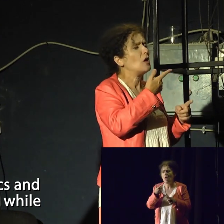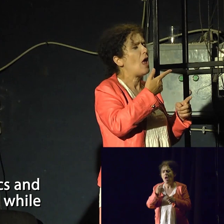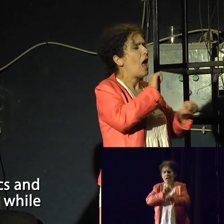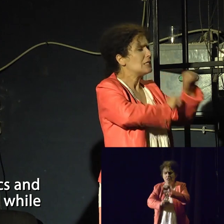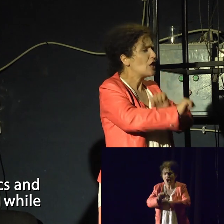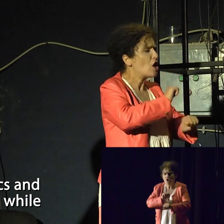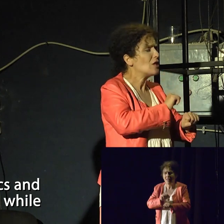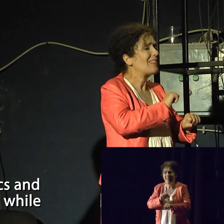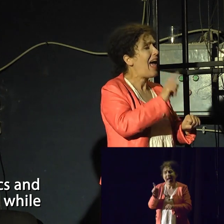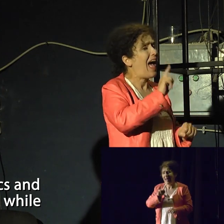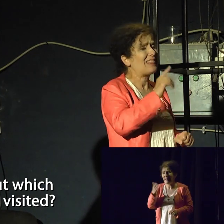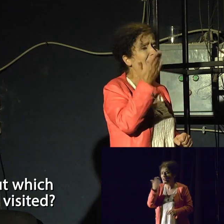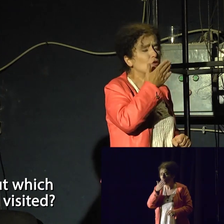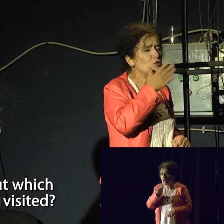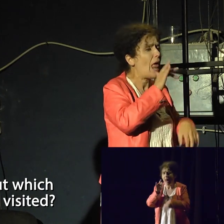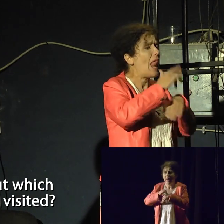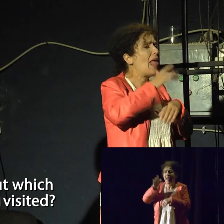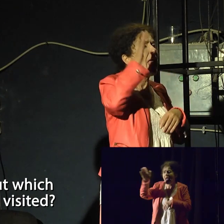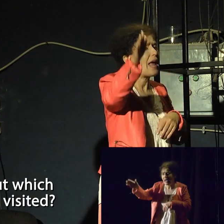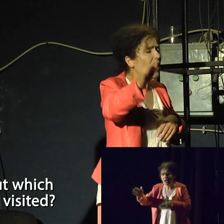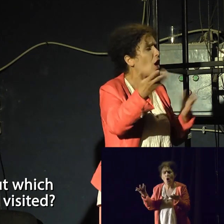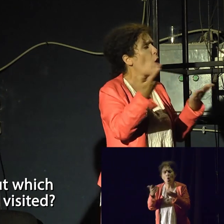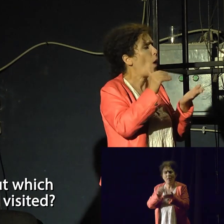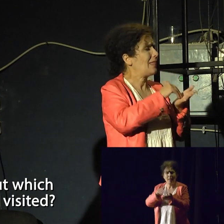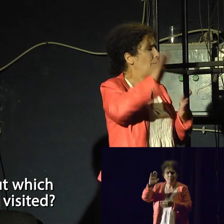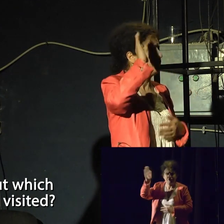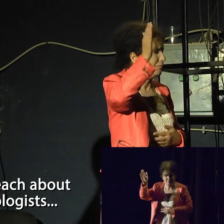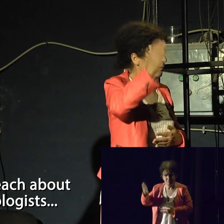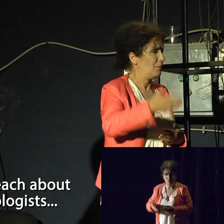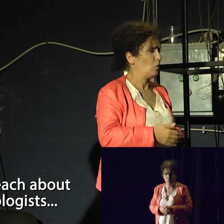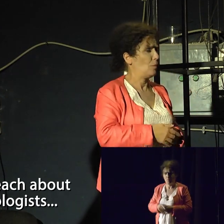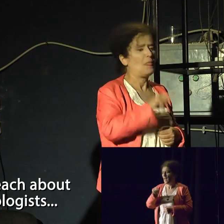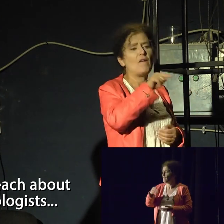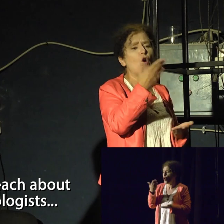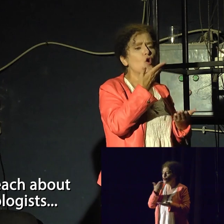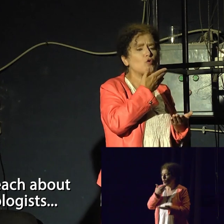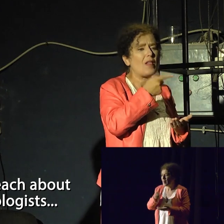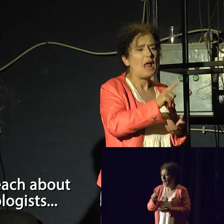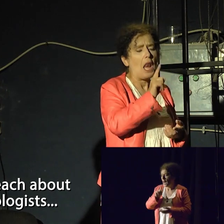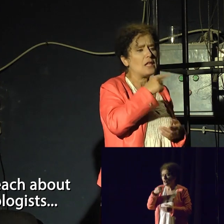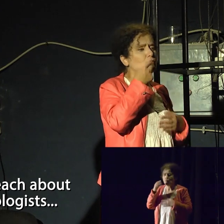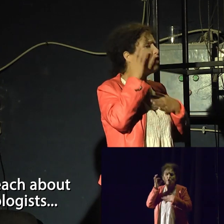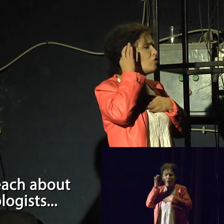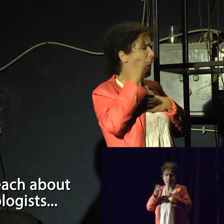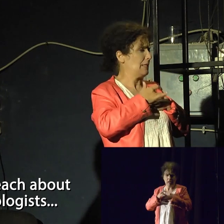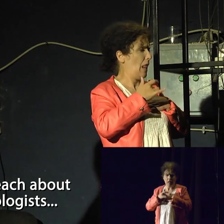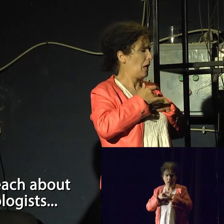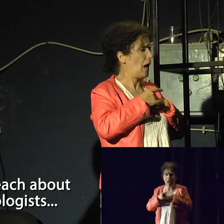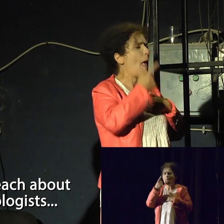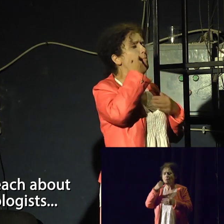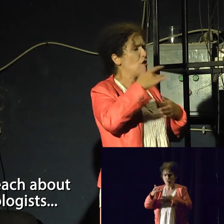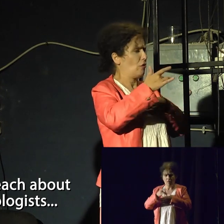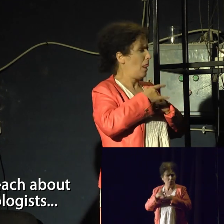средства, а да не се учи на кој доктор и кога треба да се отиде? Во училиштата не се спомнуваат гинеколози, не се спомнуваат уролози,